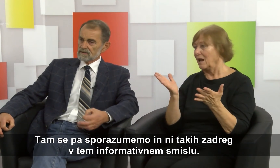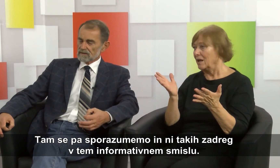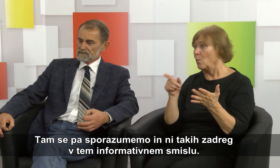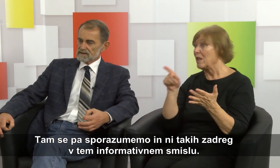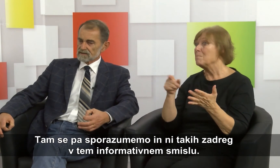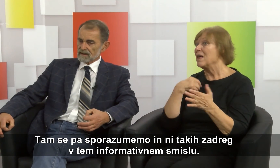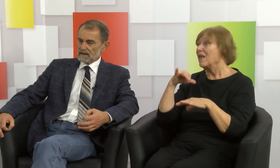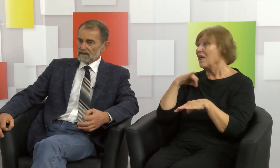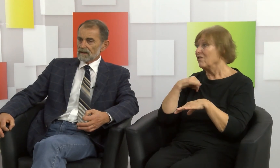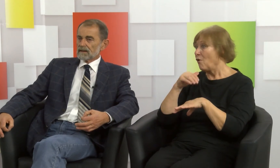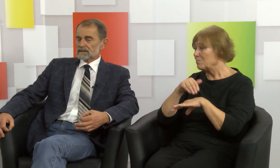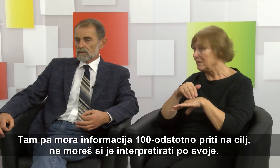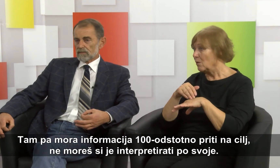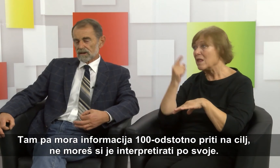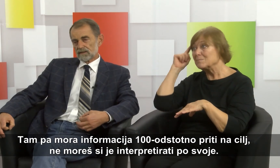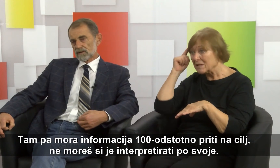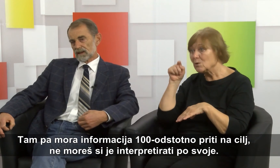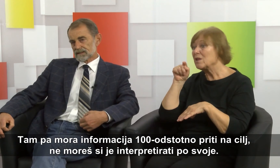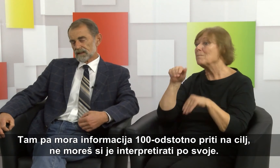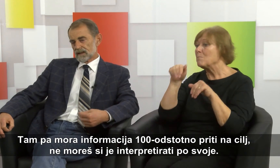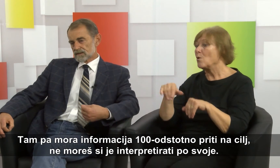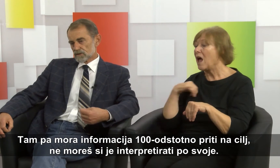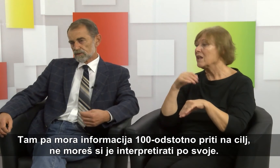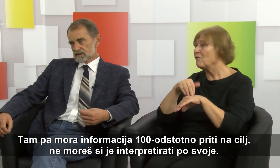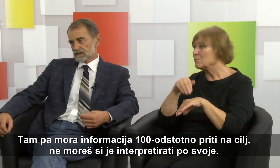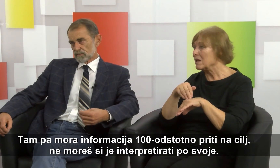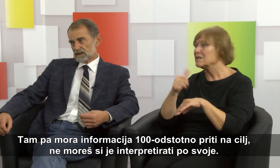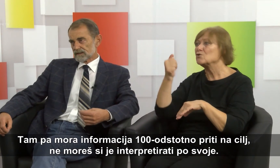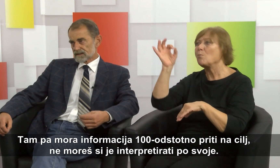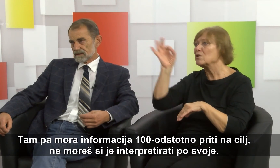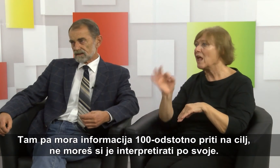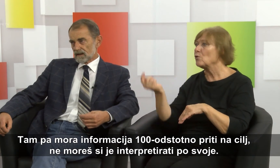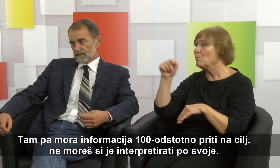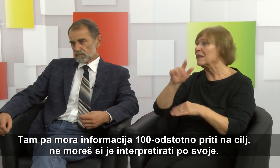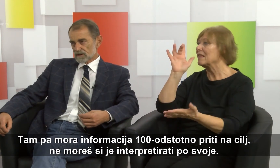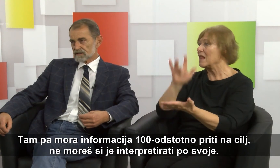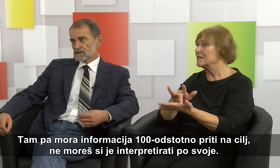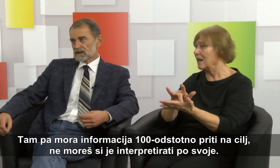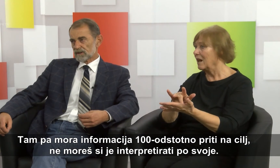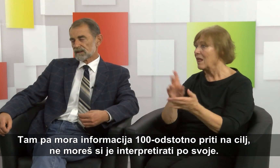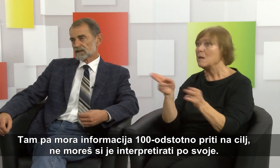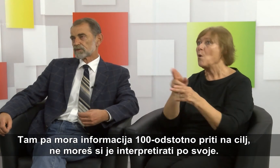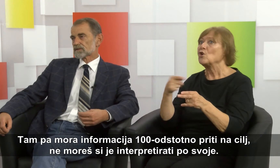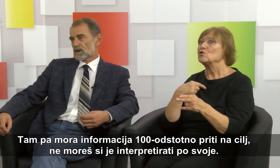informativnem smislu, ne, tam pa mora informacija 100% prijeti na cilj. Ne moreš si jo interpretirati po svoje.